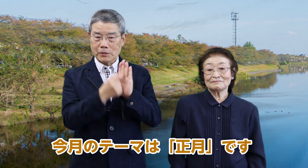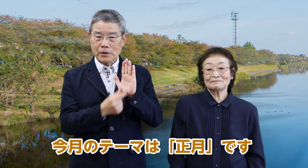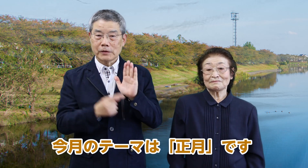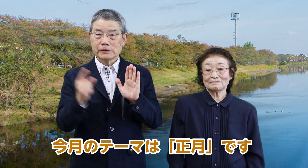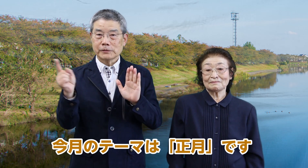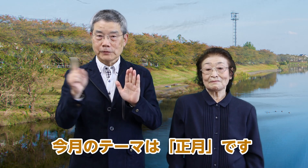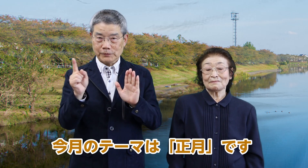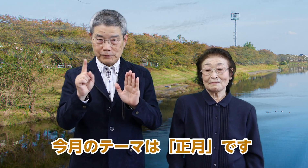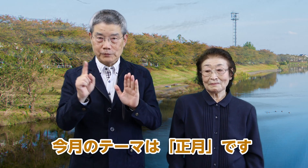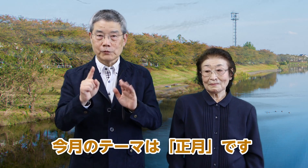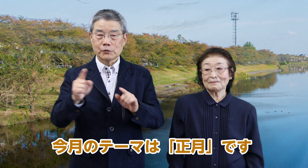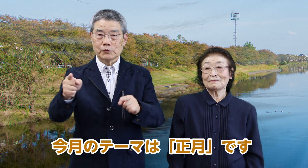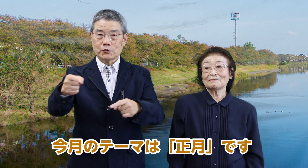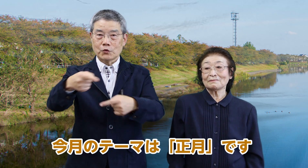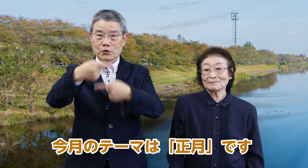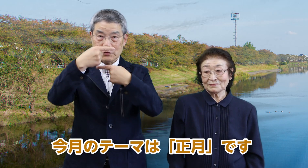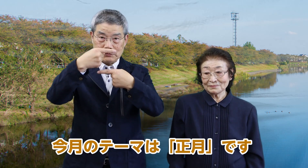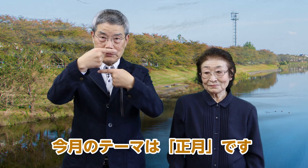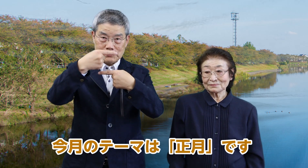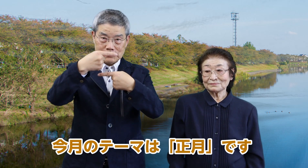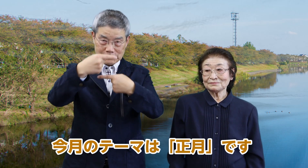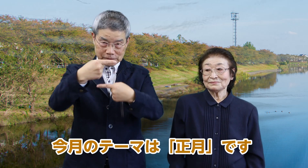ーマは正月です。